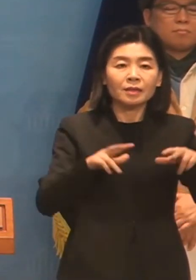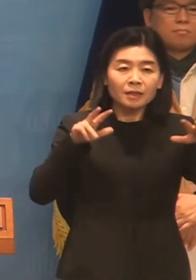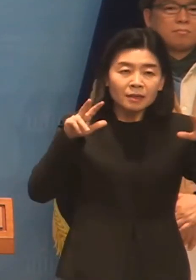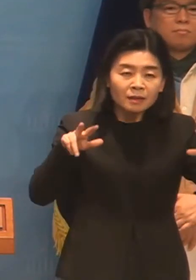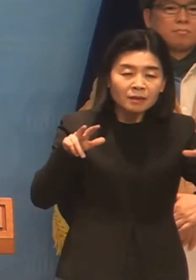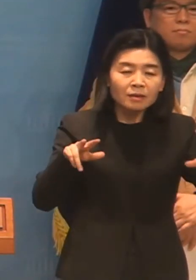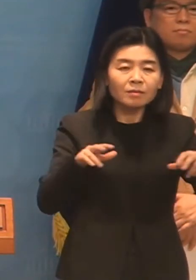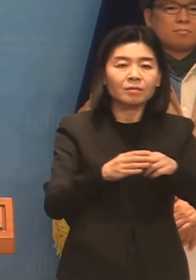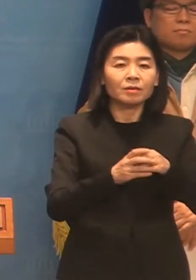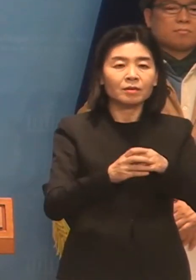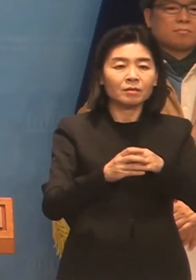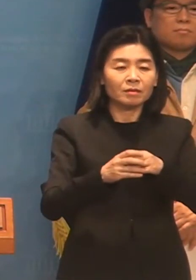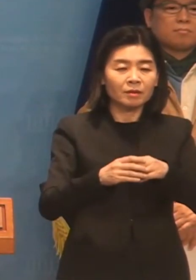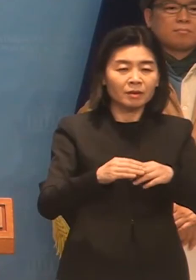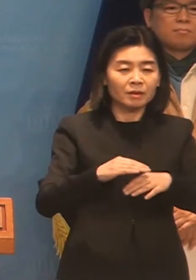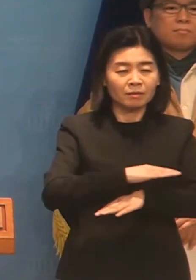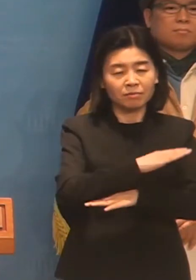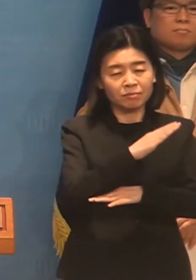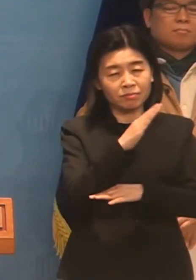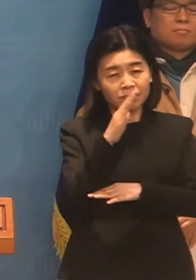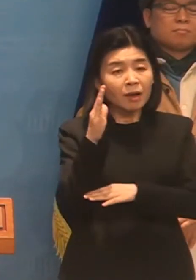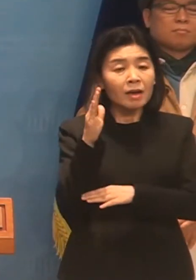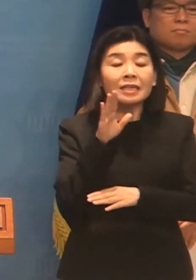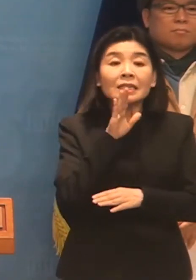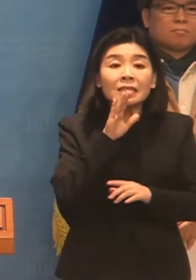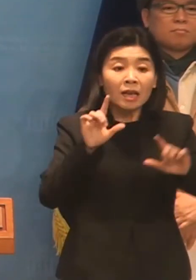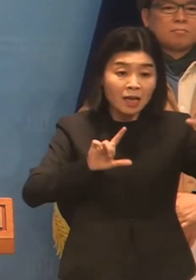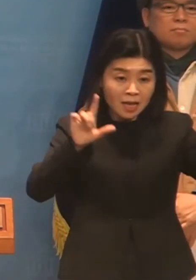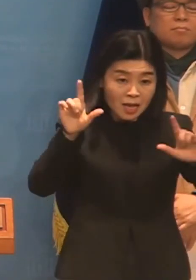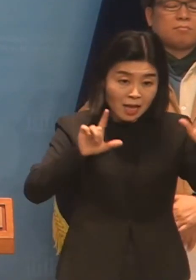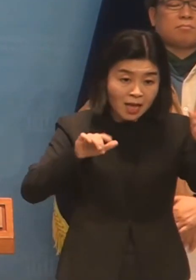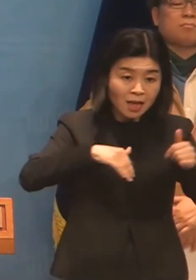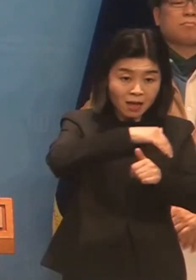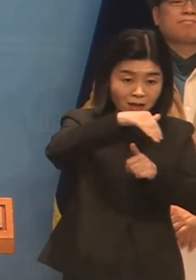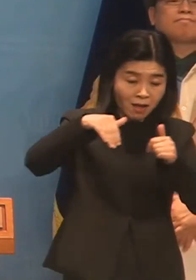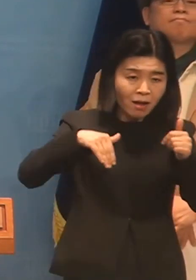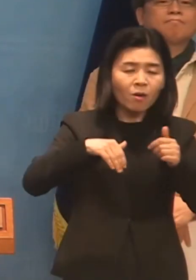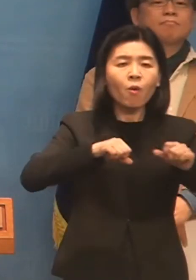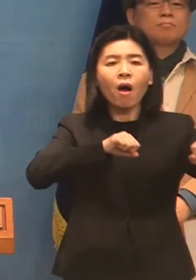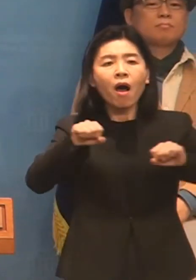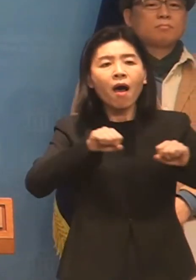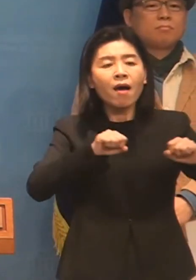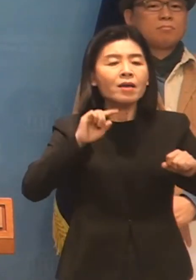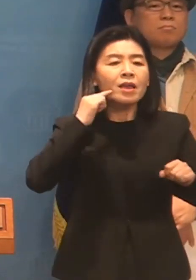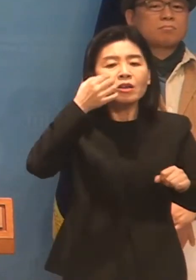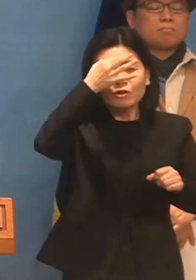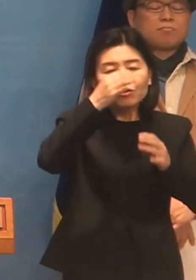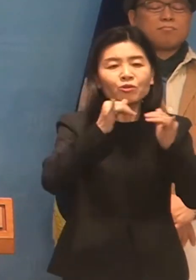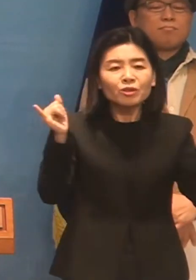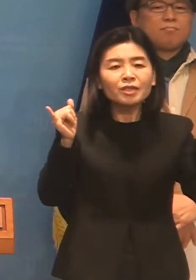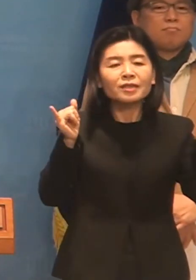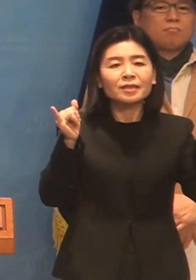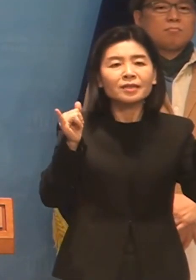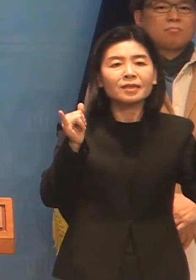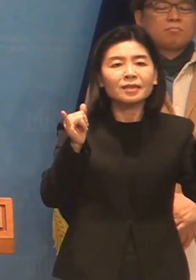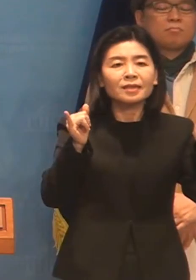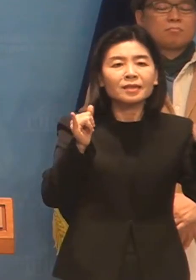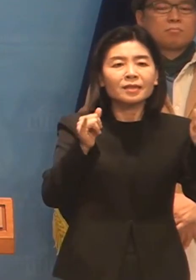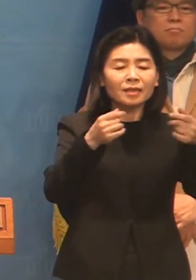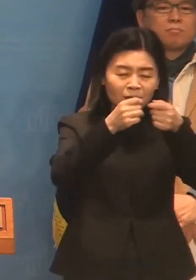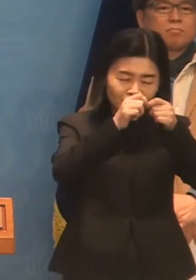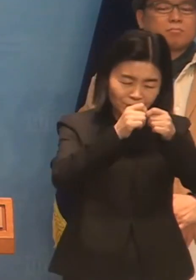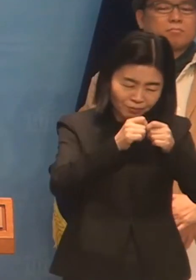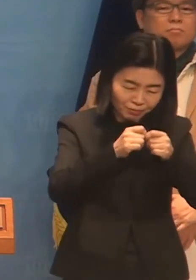있을 때 실제 문화예술 활동을 하시는 예술인들께서 얼마나 작은 부분, 디테일한